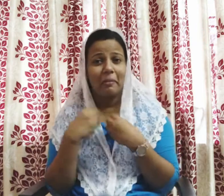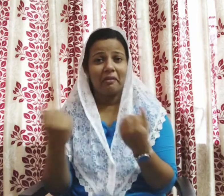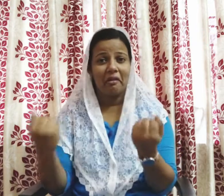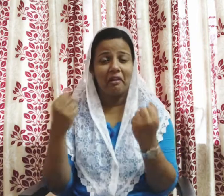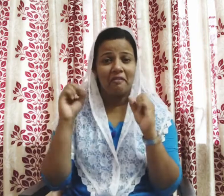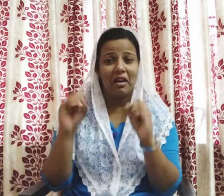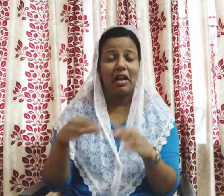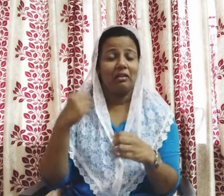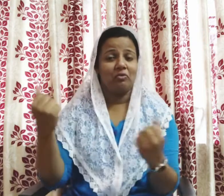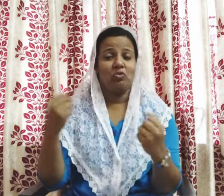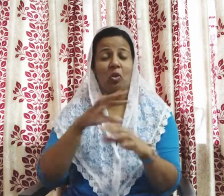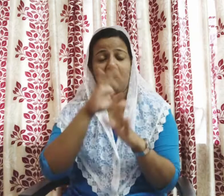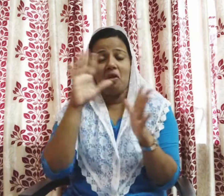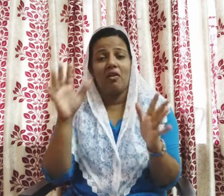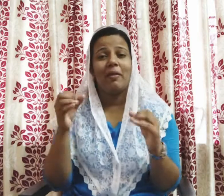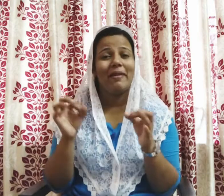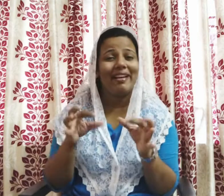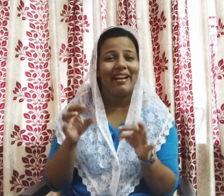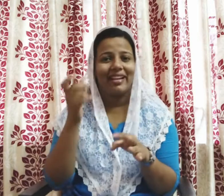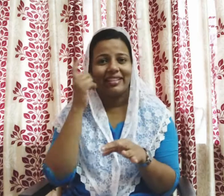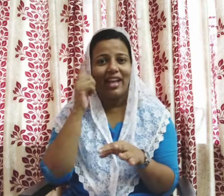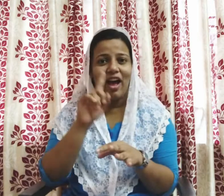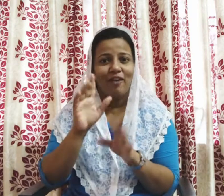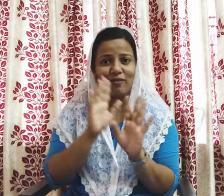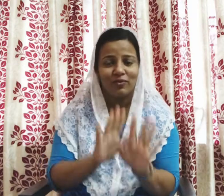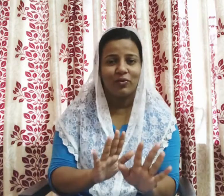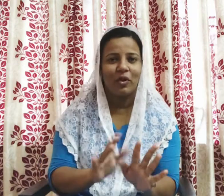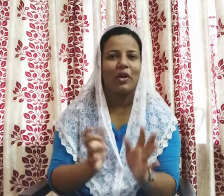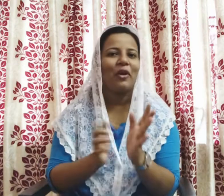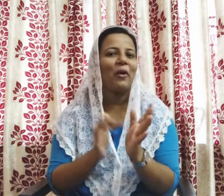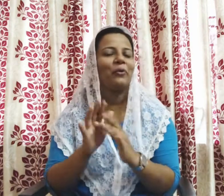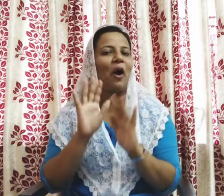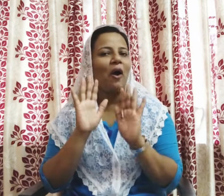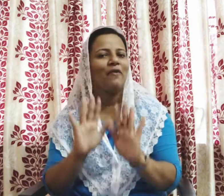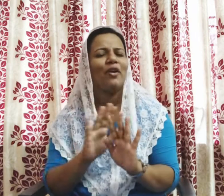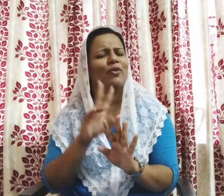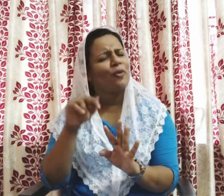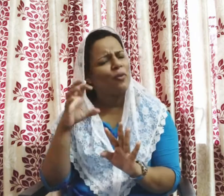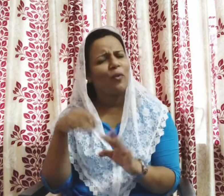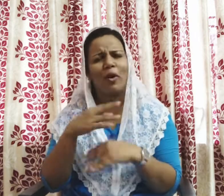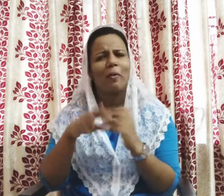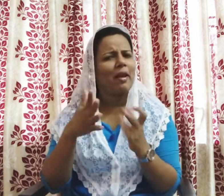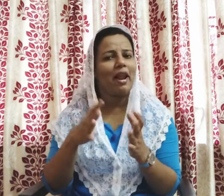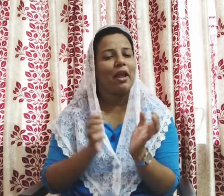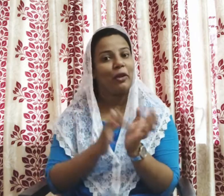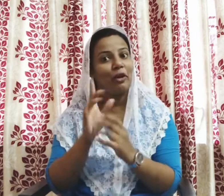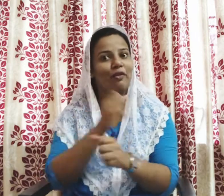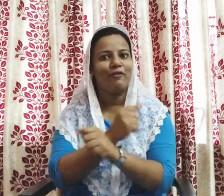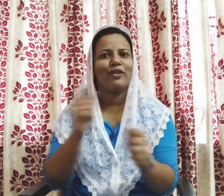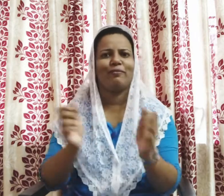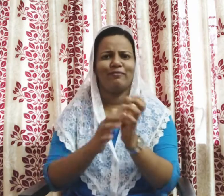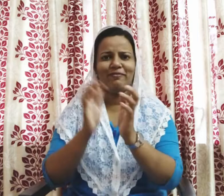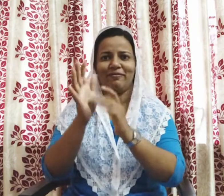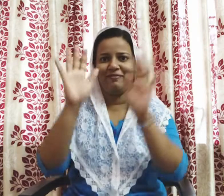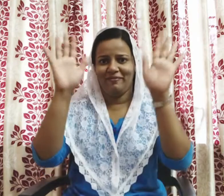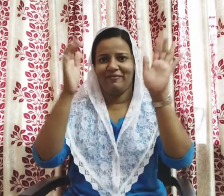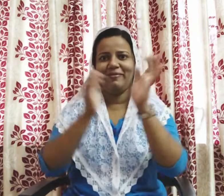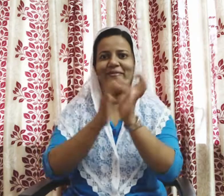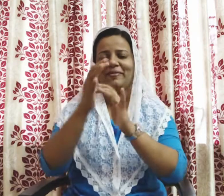കഴിവില്ല, നമ്മൾ ബലഹീനരാ, ശക്തിഹീന ആയിരിക്കുക, നോ പ്രോബ്ലം, കർത്താവ് അതിനകത്തുനിന്ന് വിടുവിപ്പാൻ മതിയായ ദൈവമാണ്. കരമുയർത്തി കർത്താവിന് സ്തോത്രം